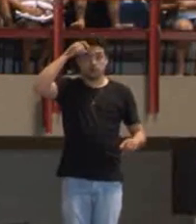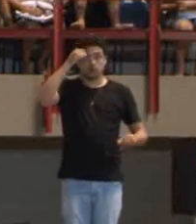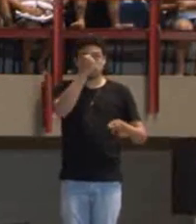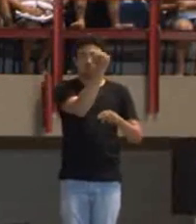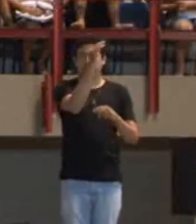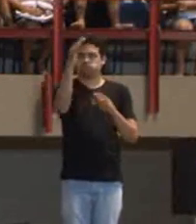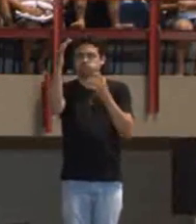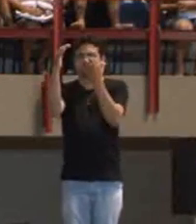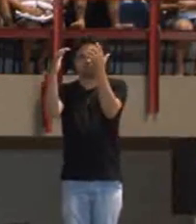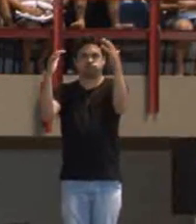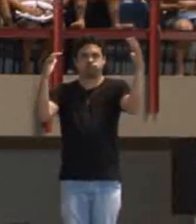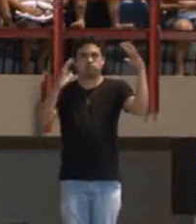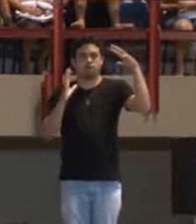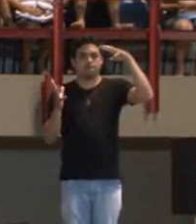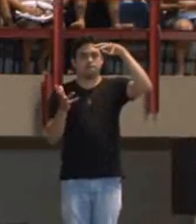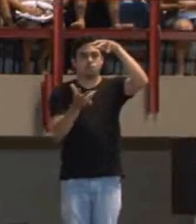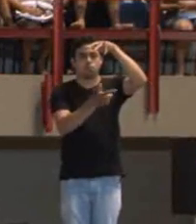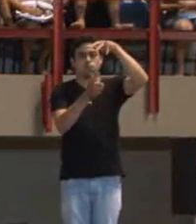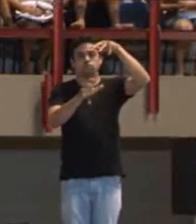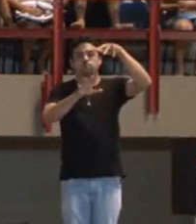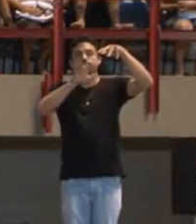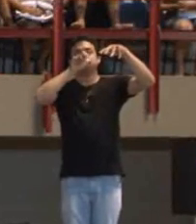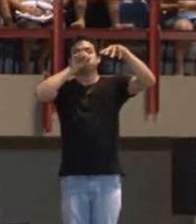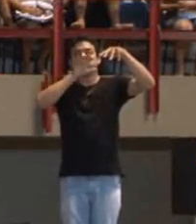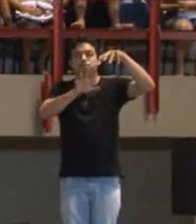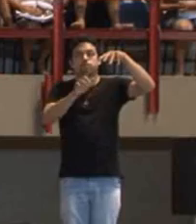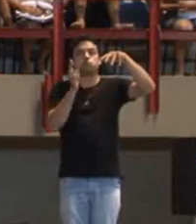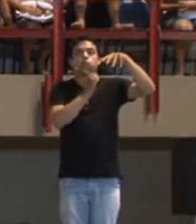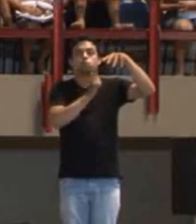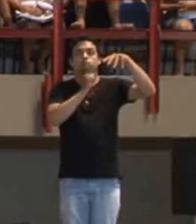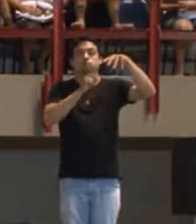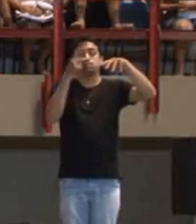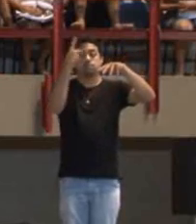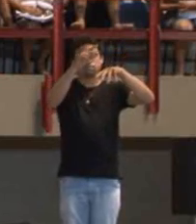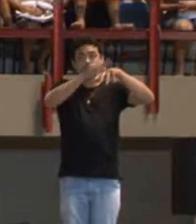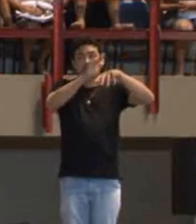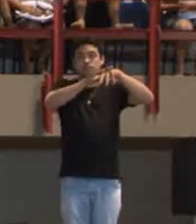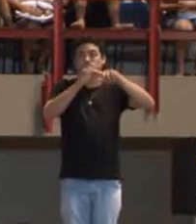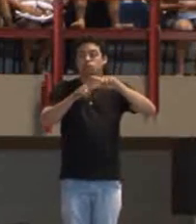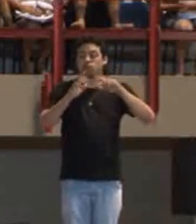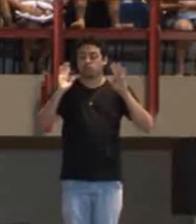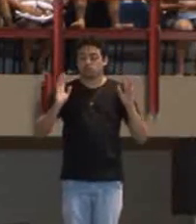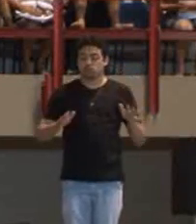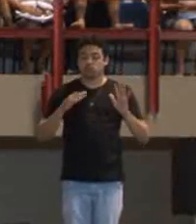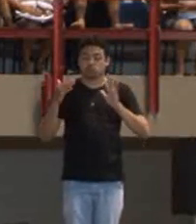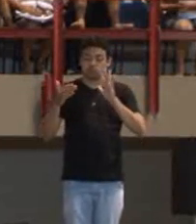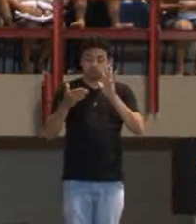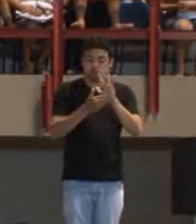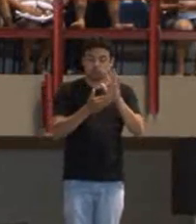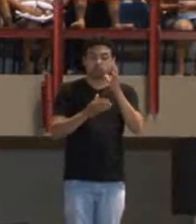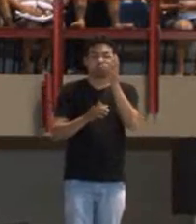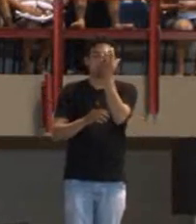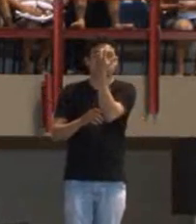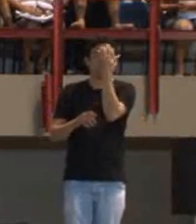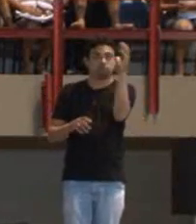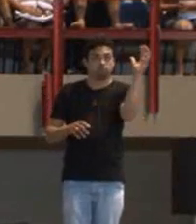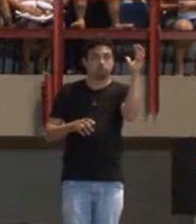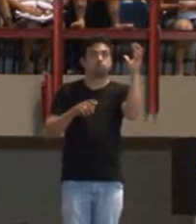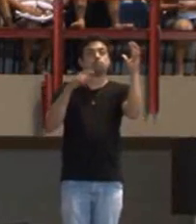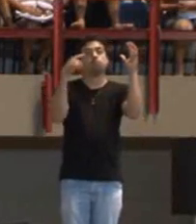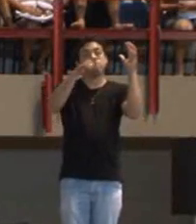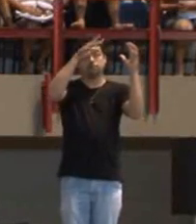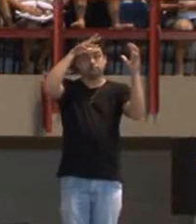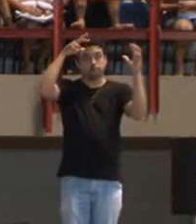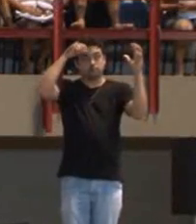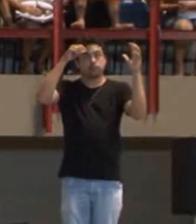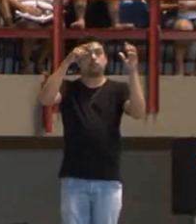Amazônia é quem produz oxigênio. Não é verdade, porque praticamente todo o oxigênio que a Amazônia produz, ela